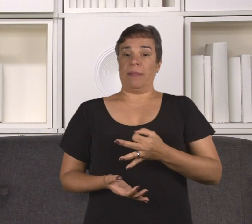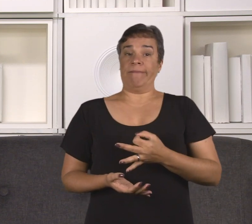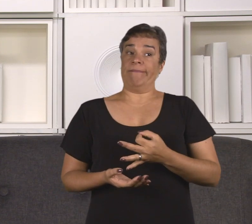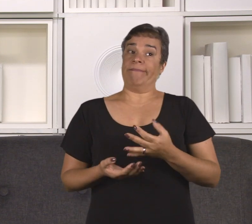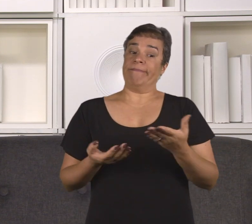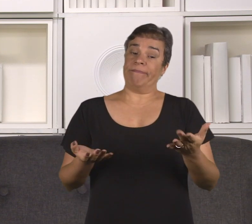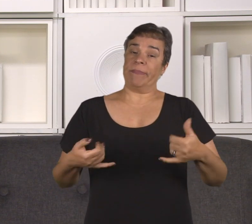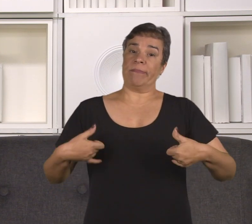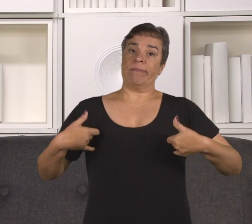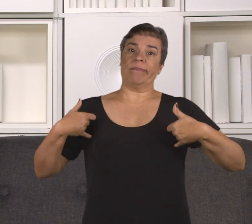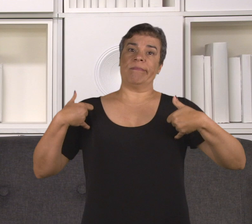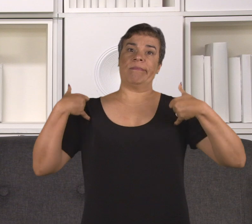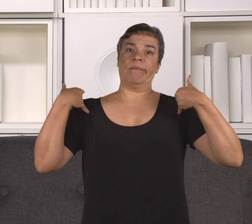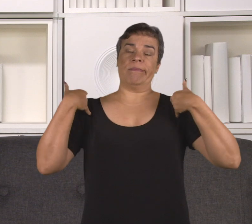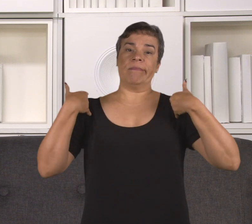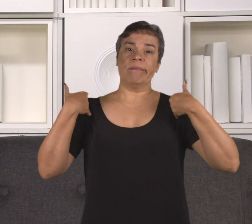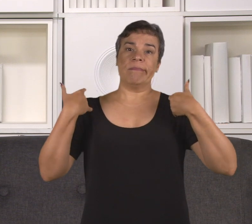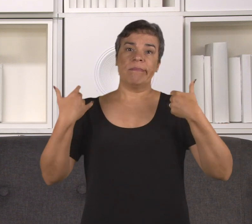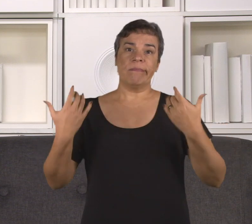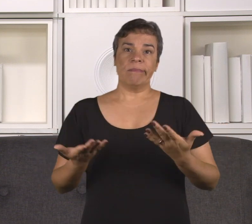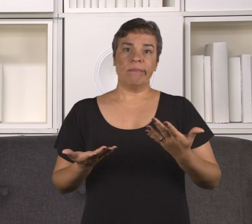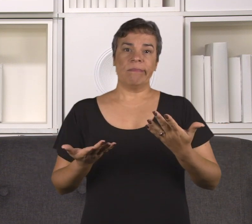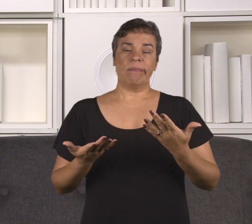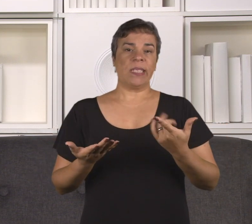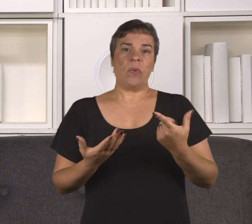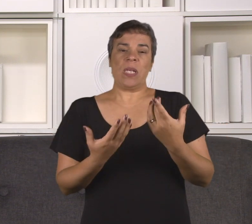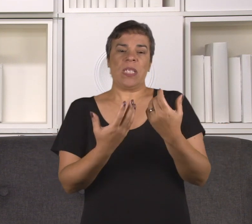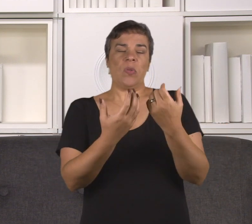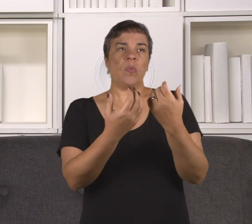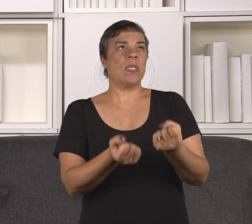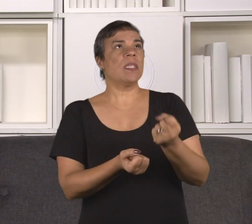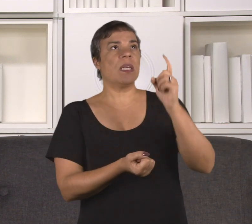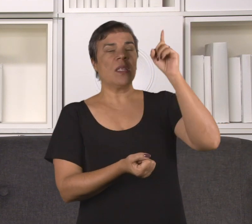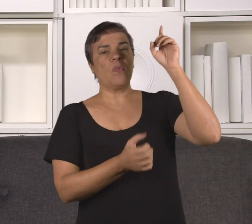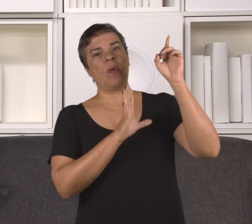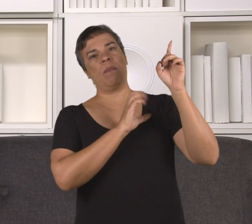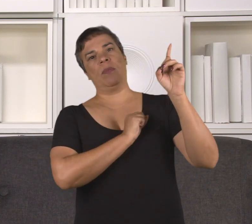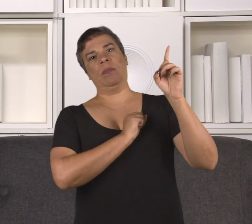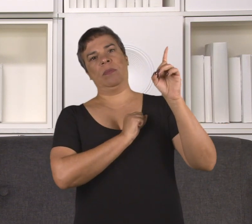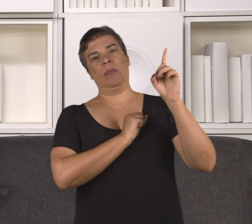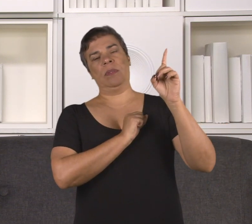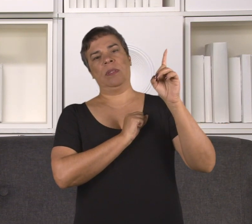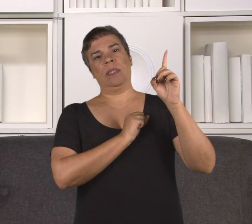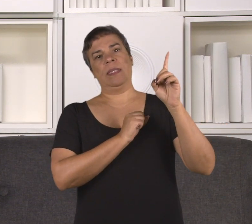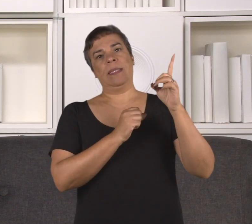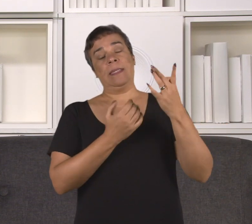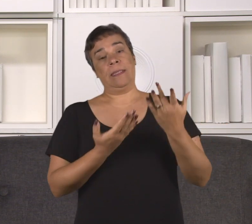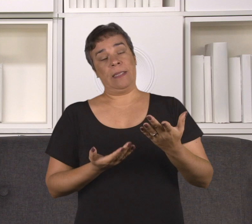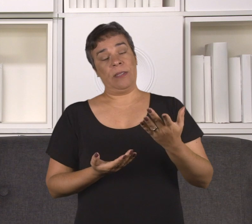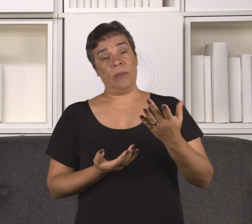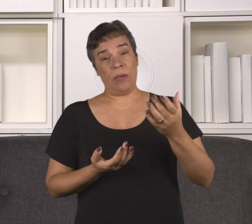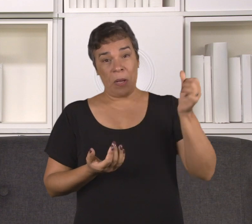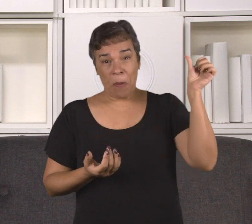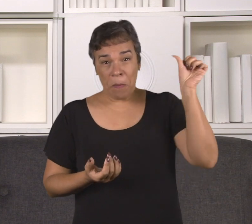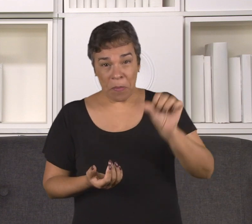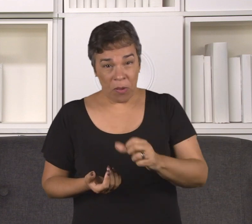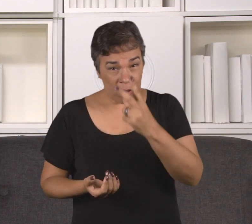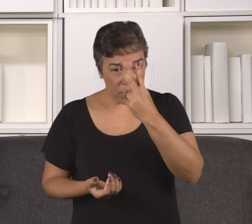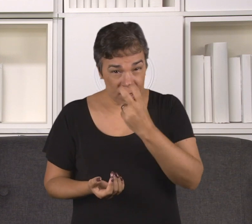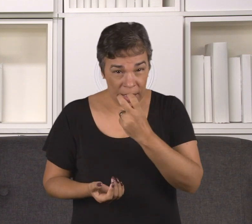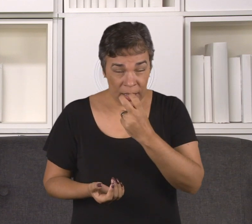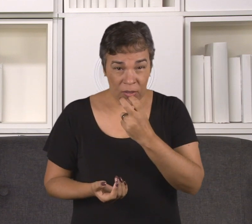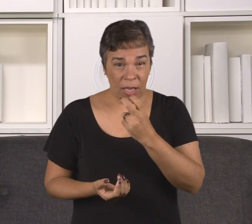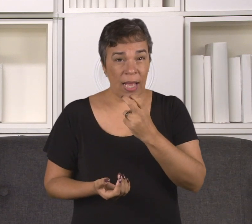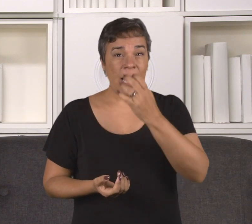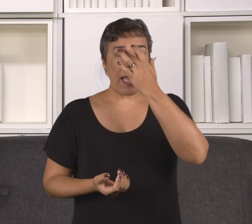e isso faz de vocês inexcusáveis diante de Deus. O pior cego não é aquele que não quer ver,